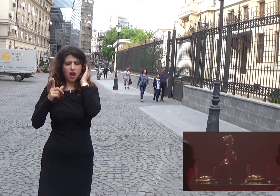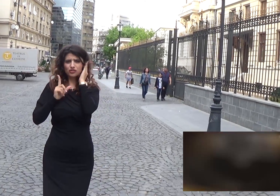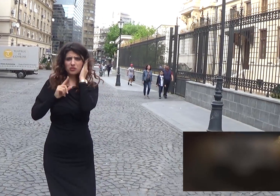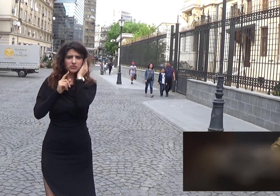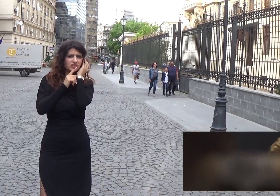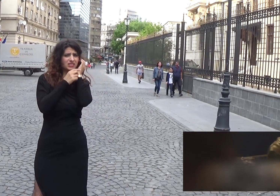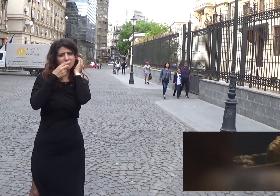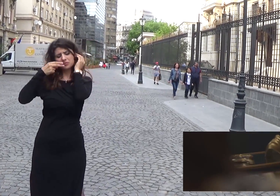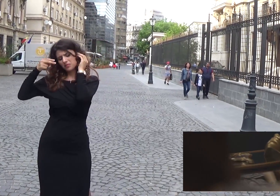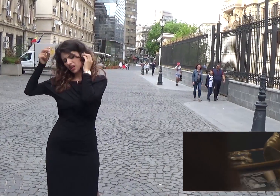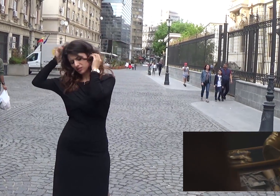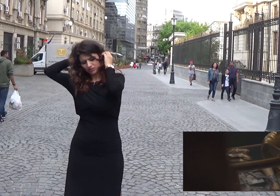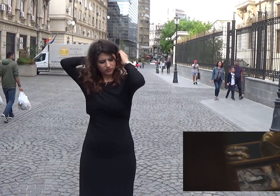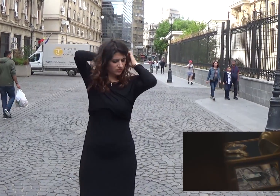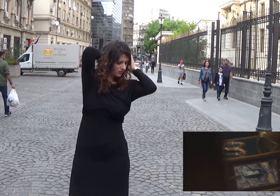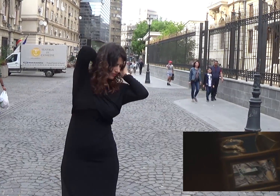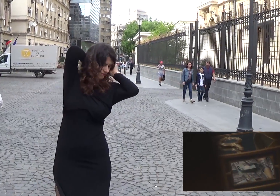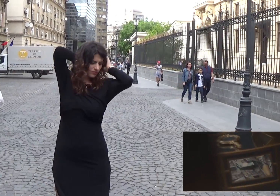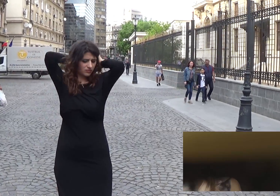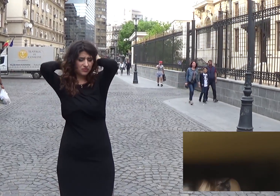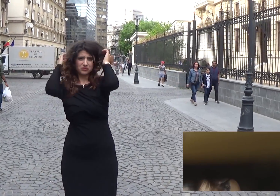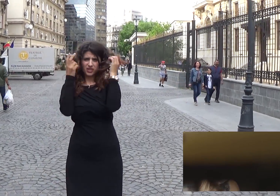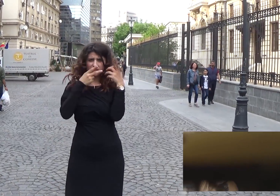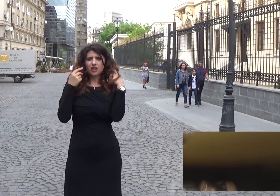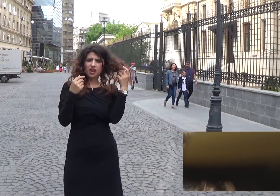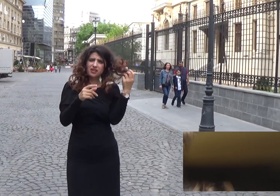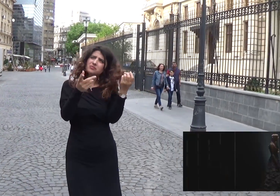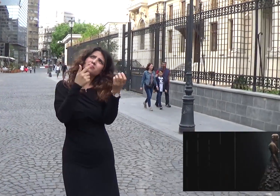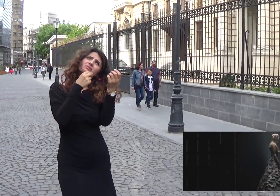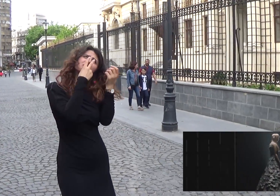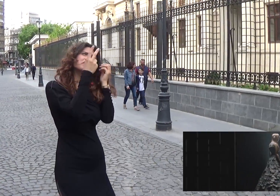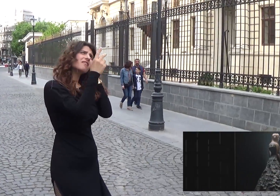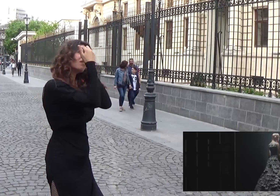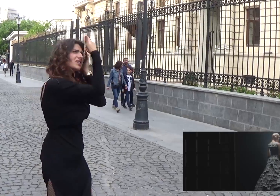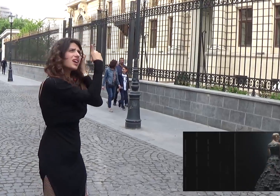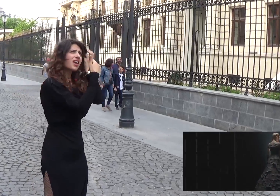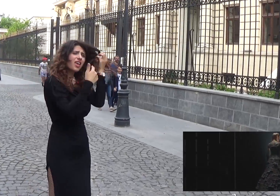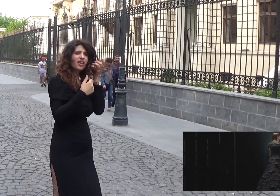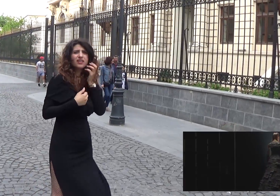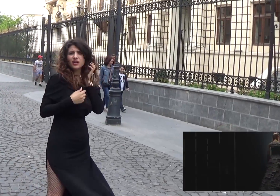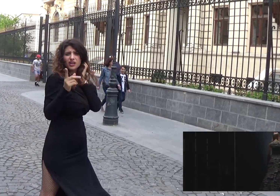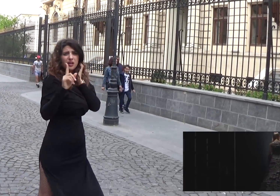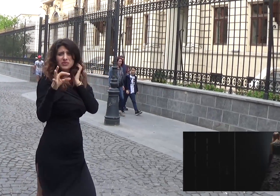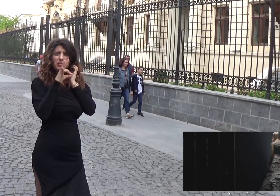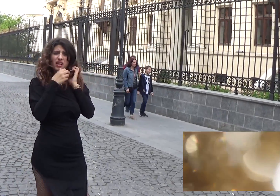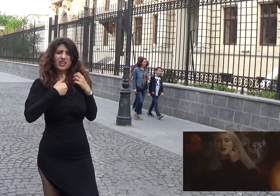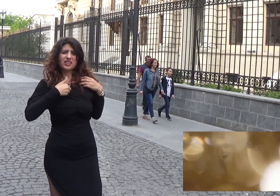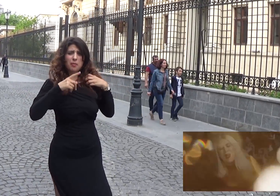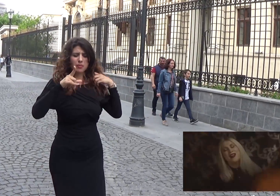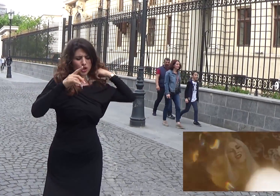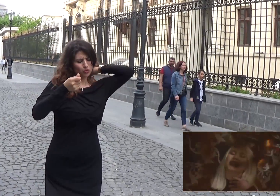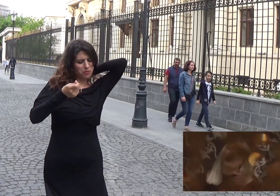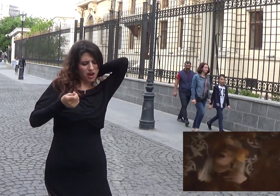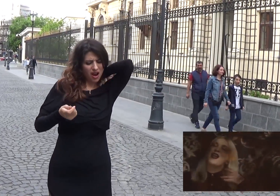eu nu zâmbesc, zâmbește locul meu, mamă, mă căsătoresc. Se vede pe fața ei,